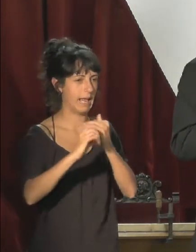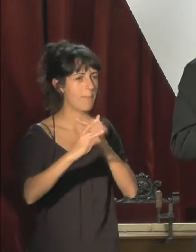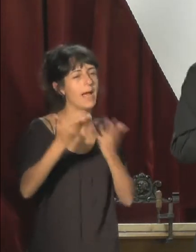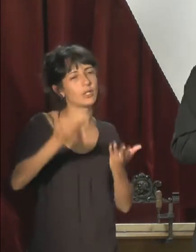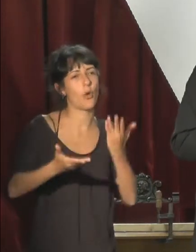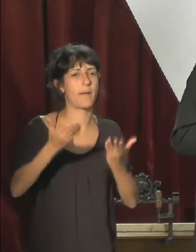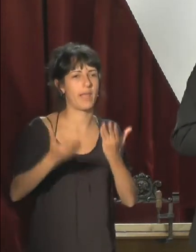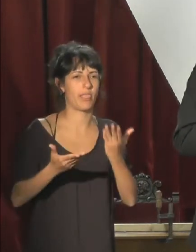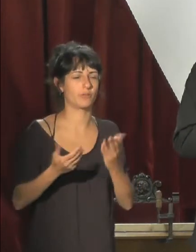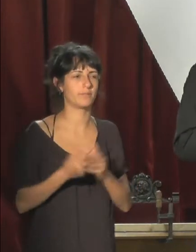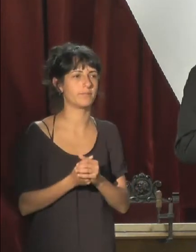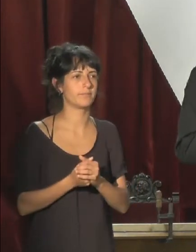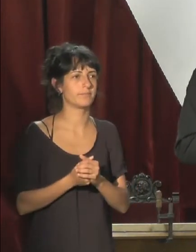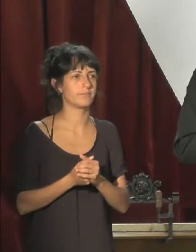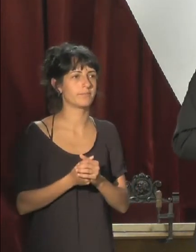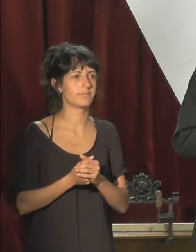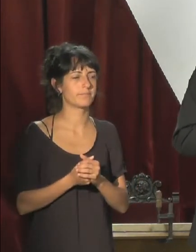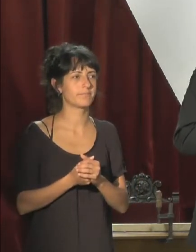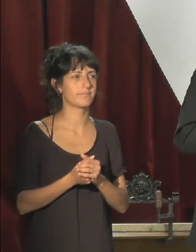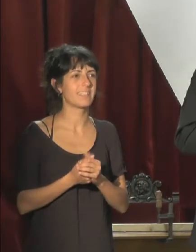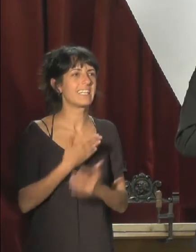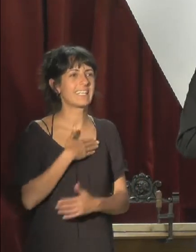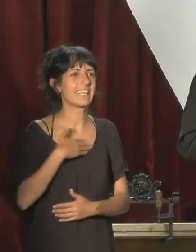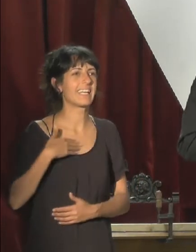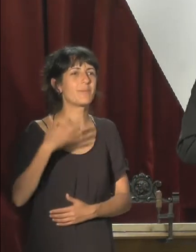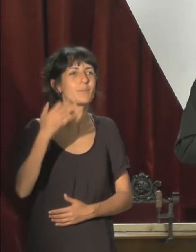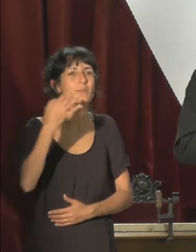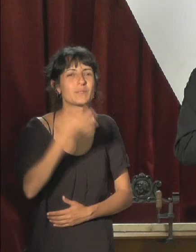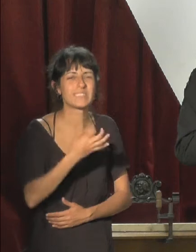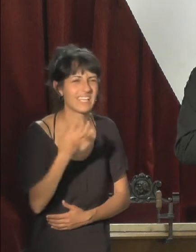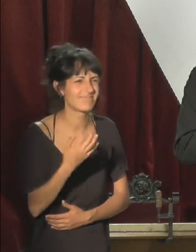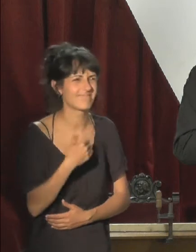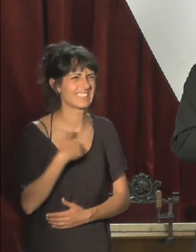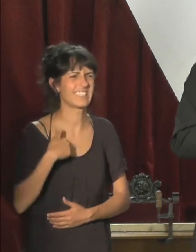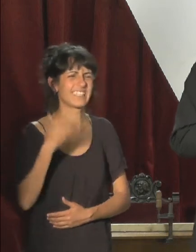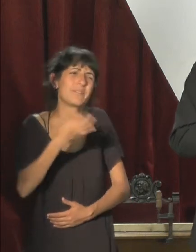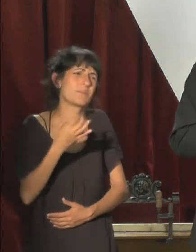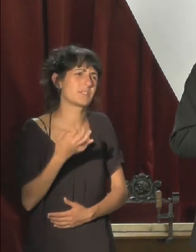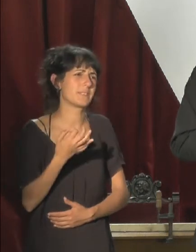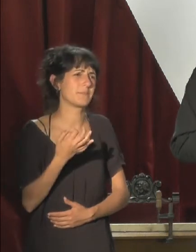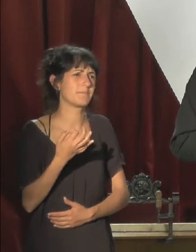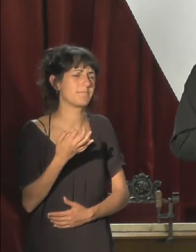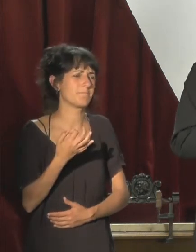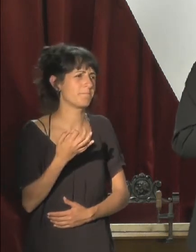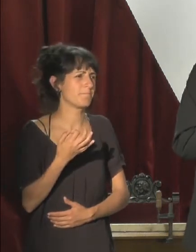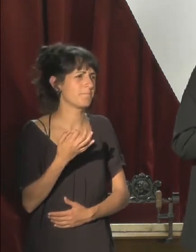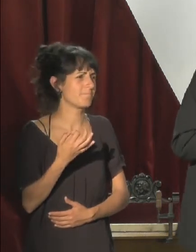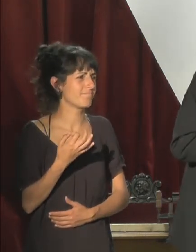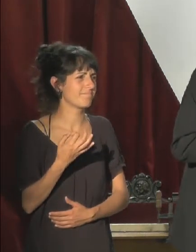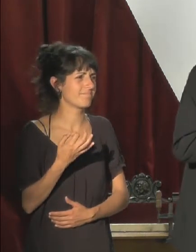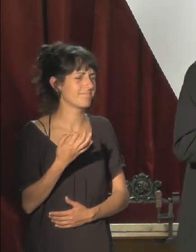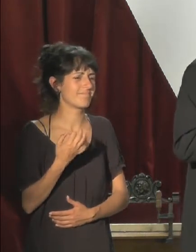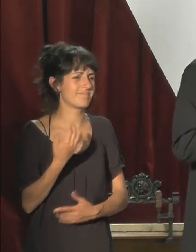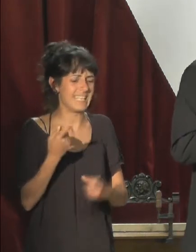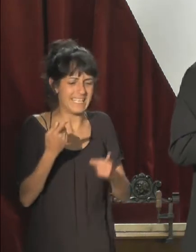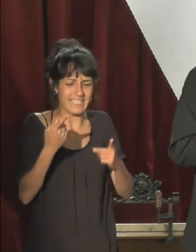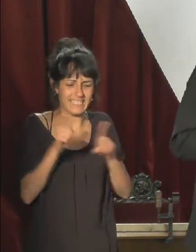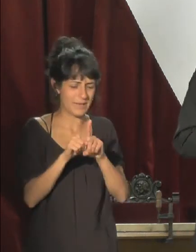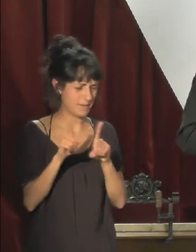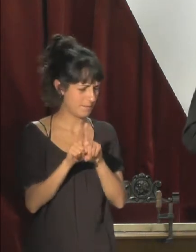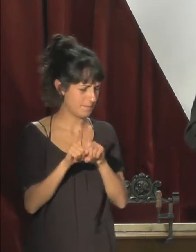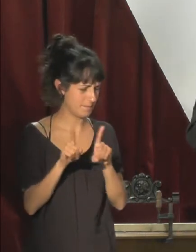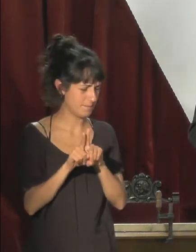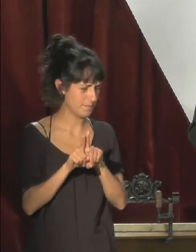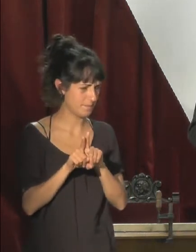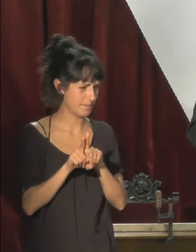para contribuirmos a botar abaixo, a esfaralar, a esborrallar, a abater e